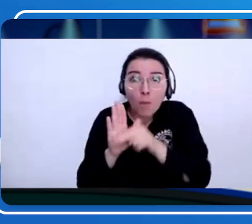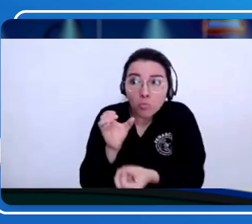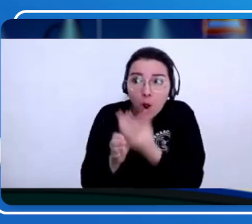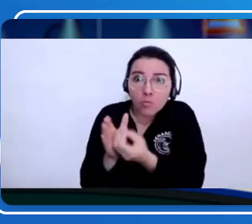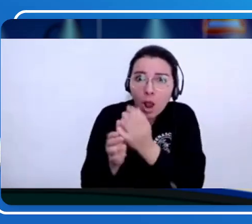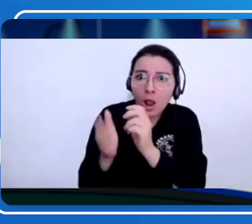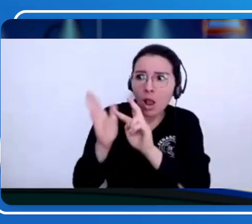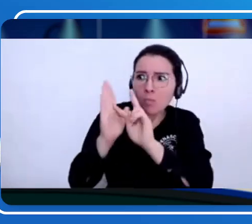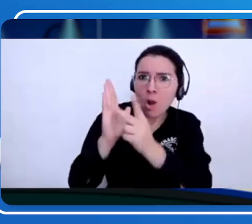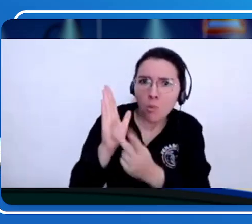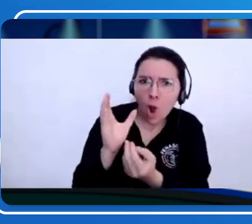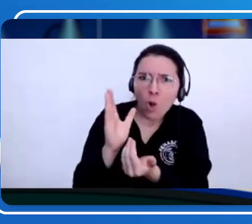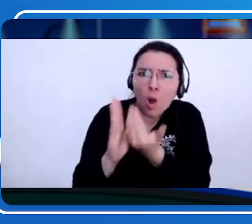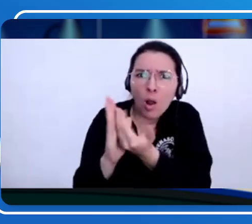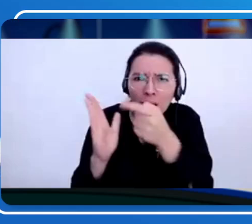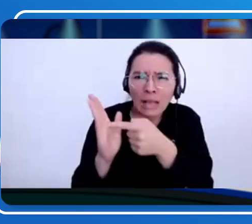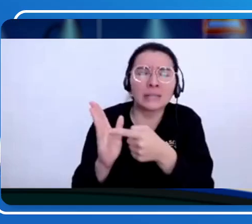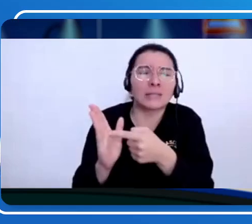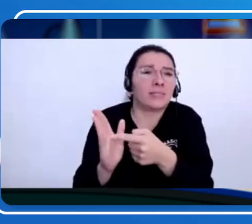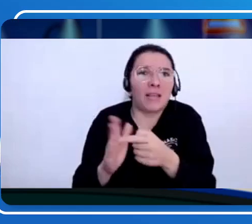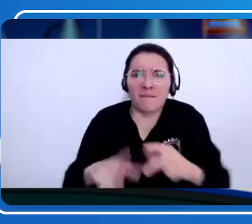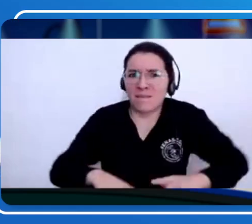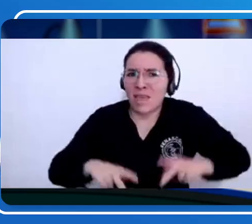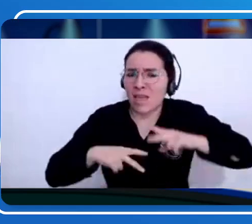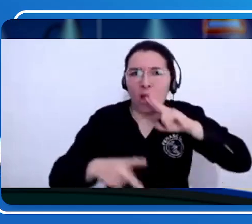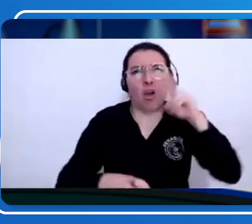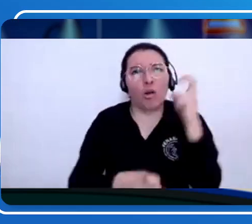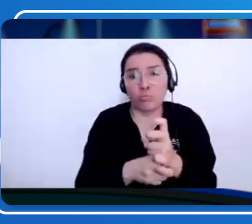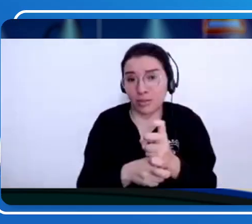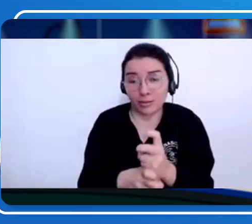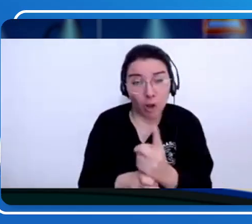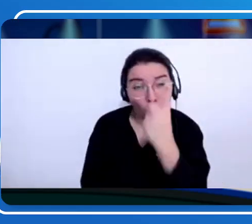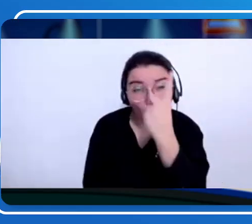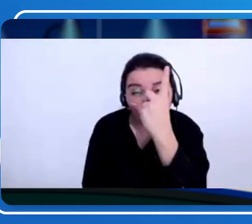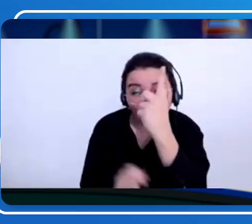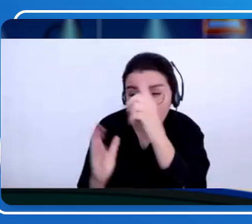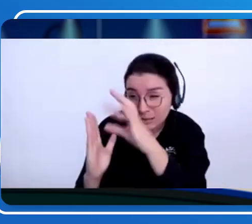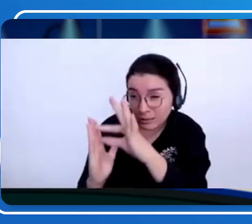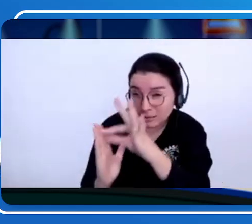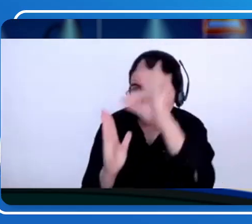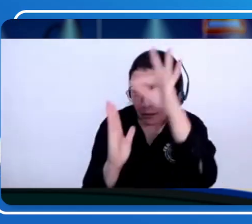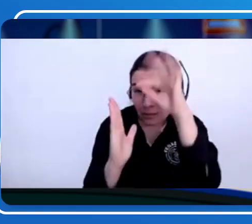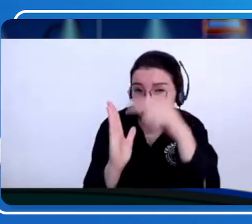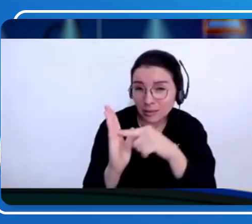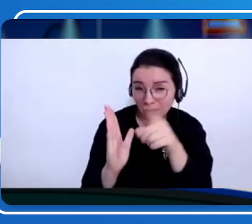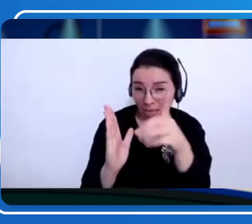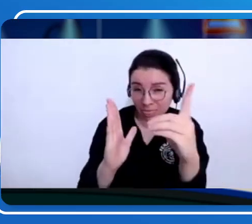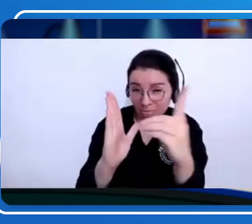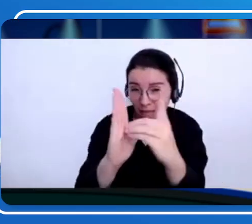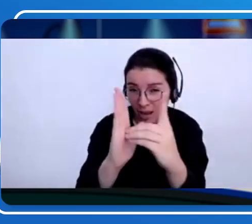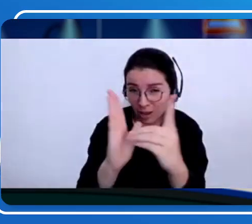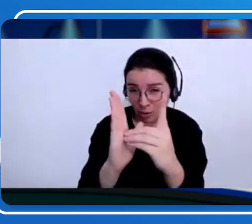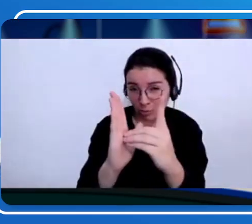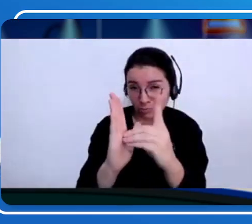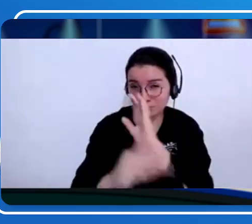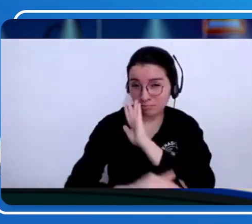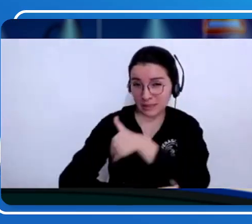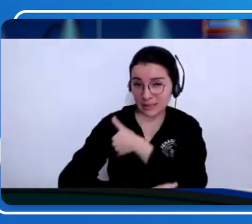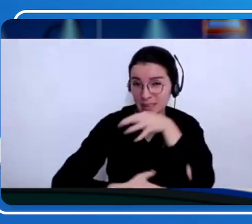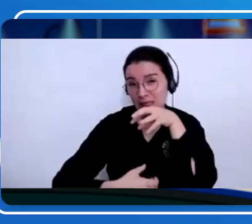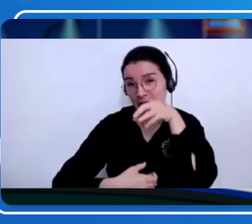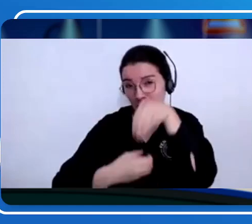vida. Y una de ellas es, yo lo reconozco, una norma del orden nacional, un decreto del Ministerio del